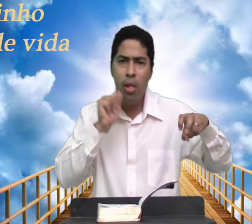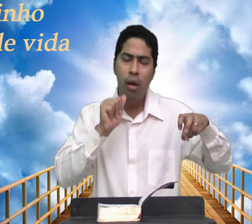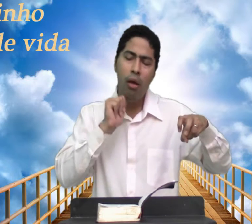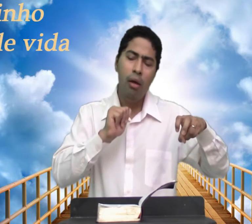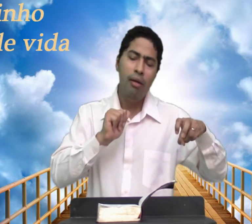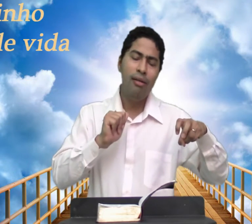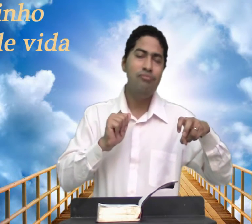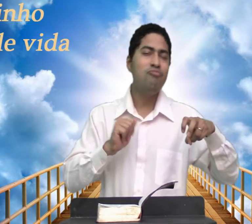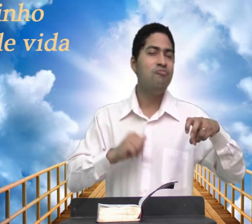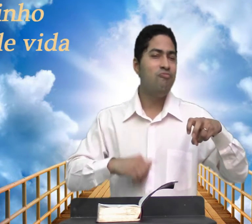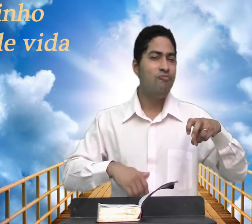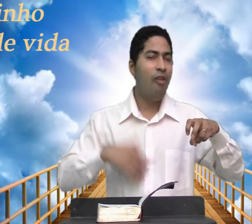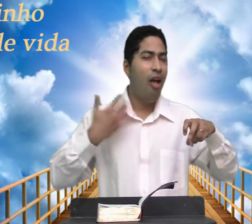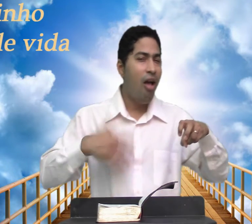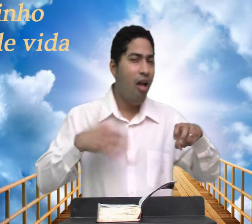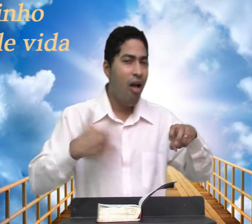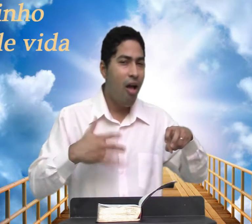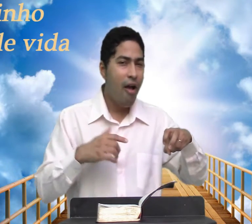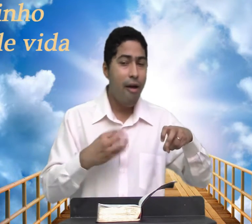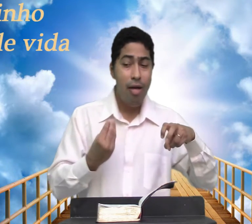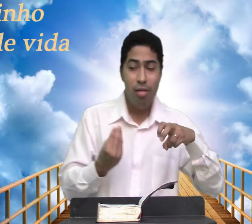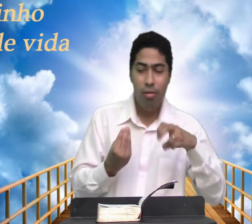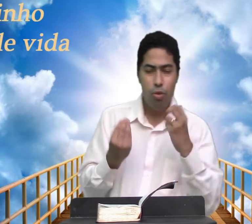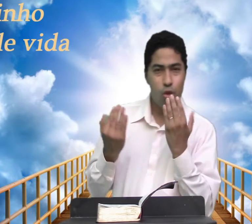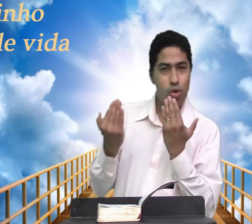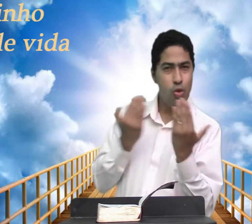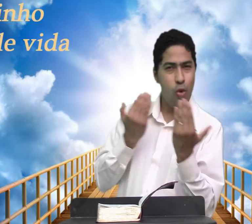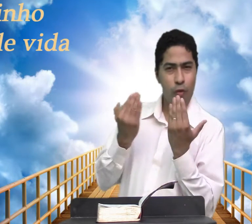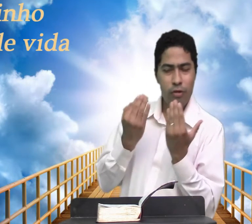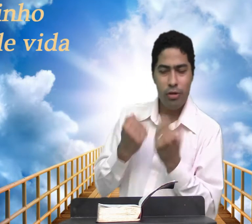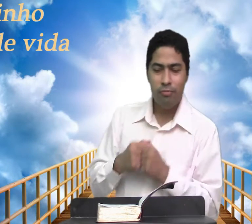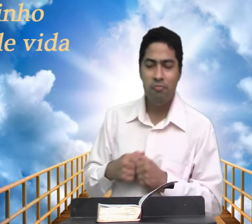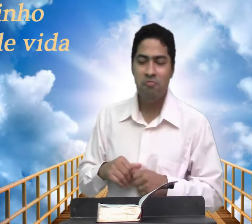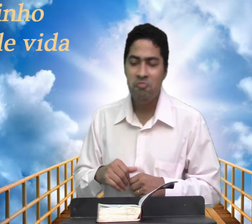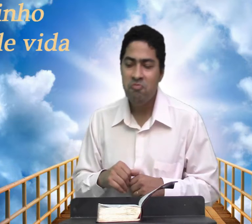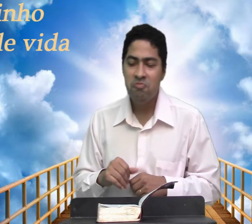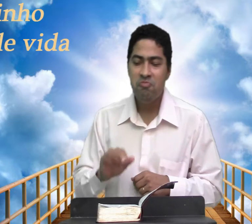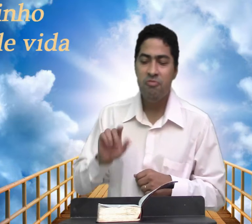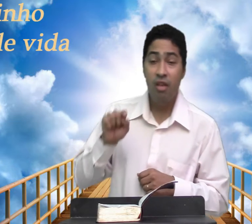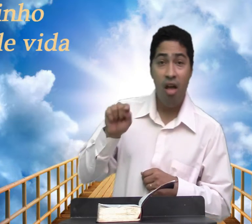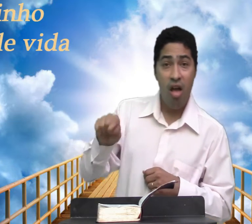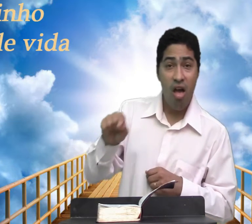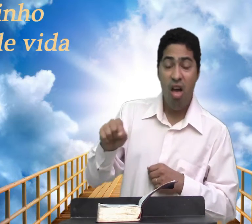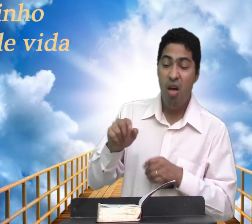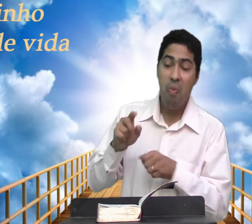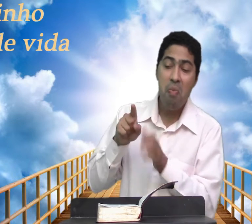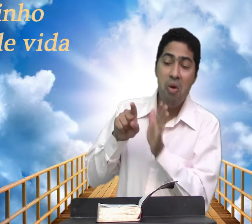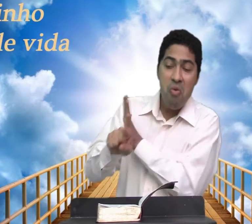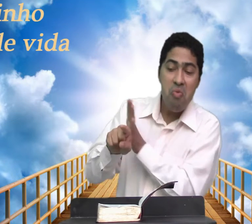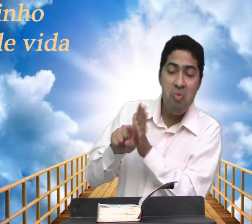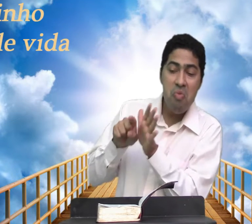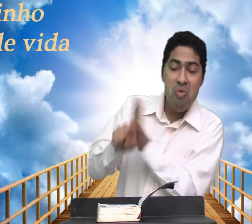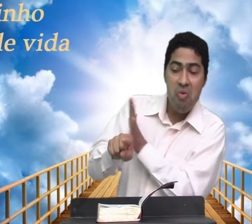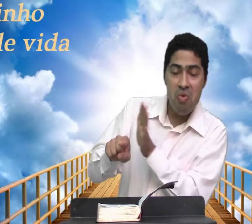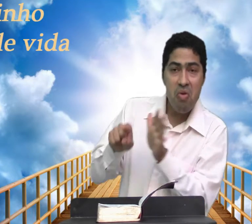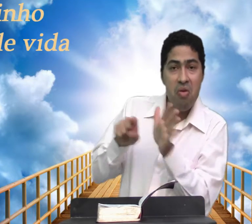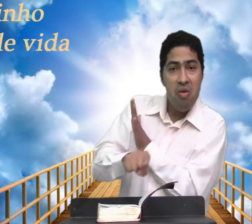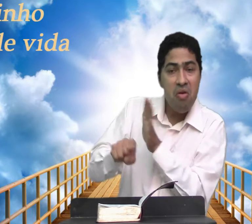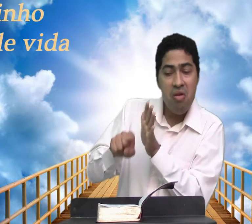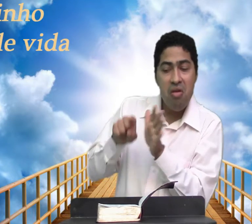então começa a questionar as ordens de Deus, fazendo perguntas, questionando a